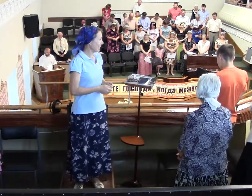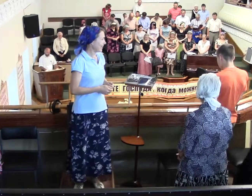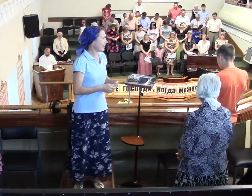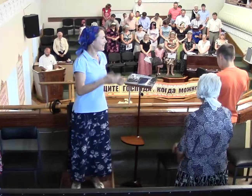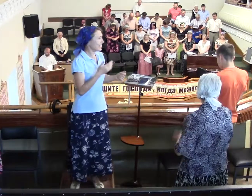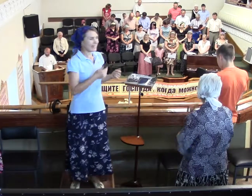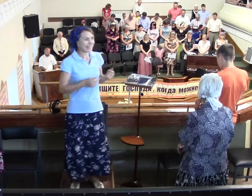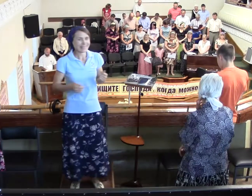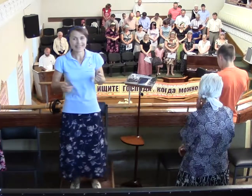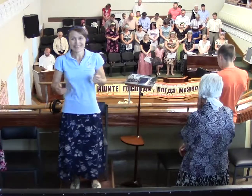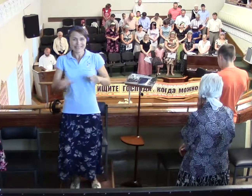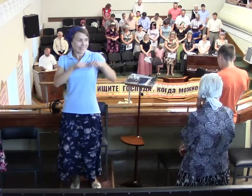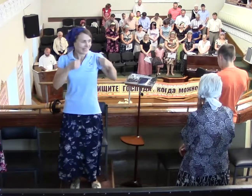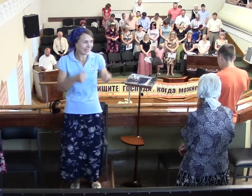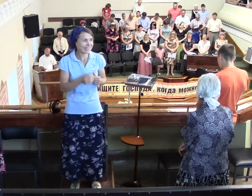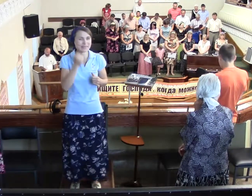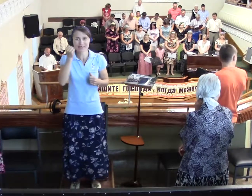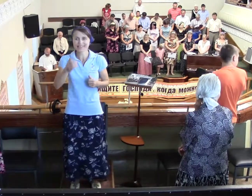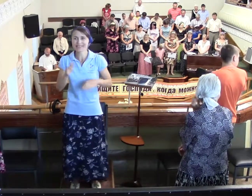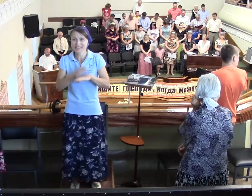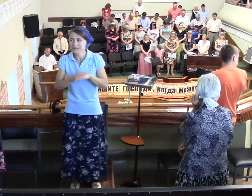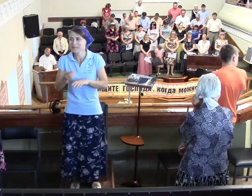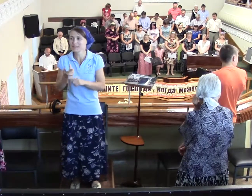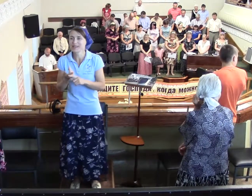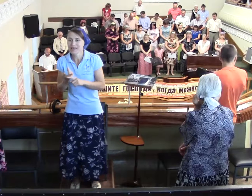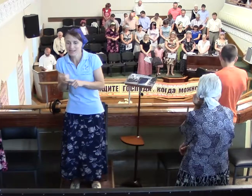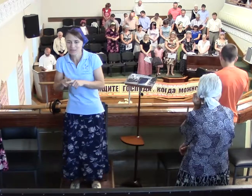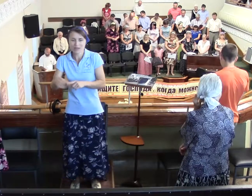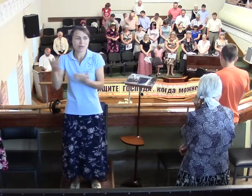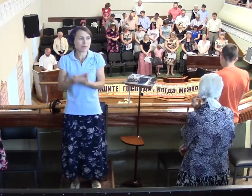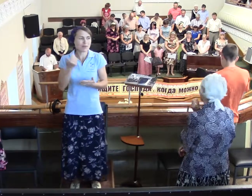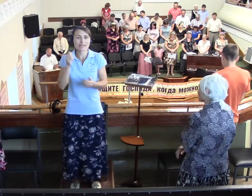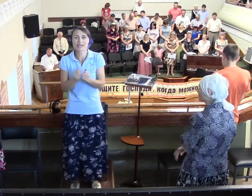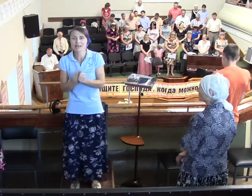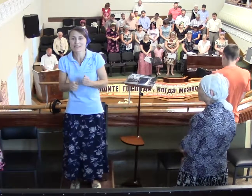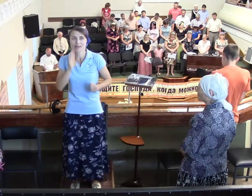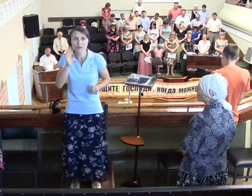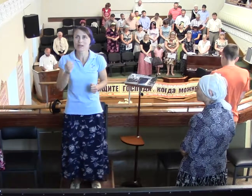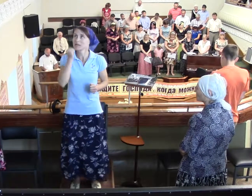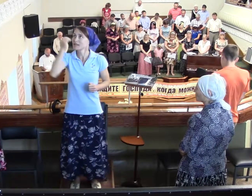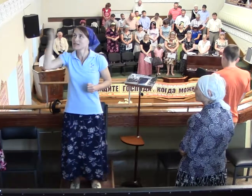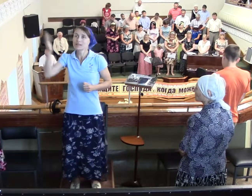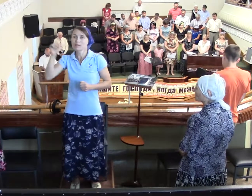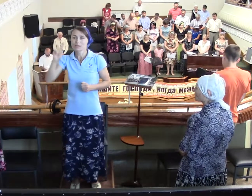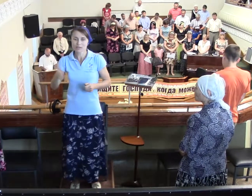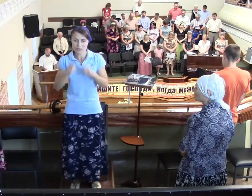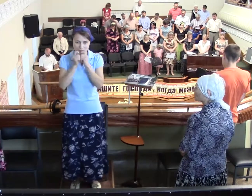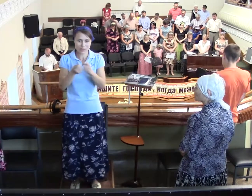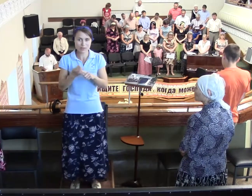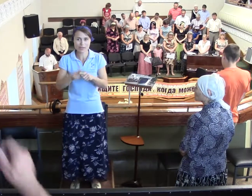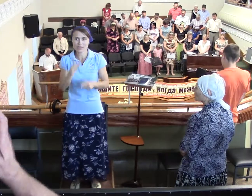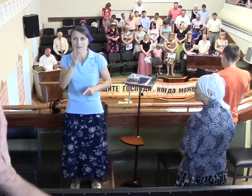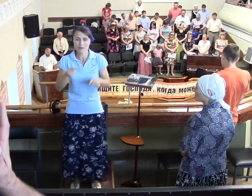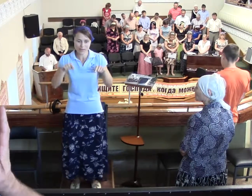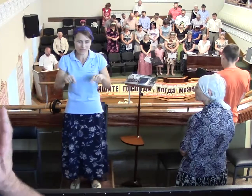сердечно благодарны Тебе за милость, которая обновляется для нас каждое утро. Господь, мы благодарны Тебе, что Ты даруешь нам это время быть здесь,